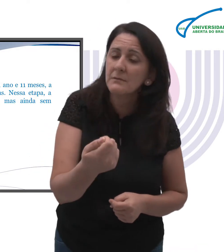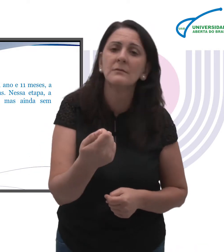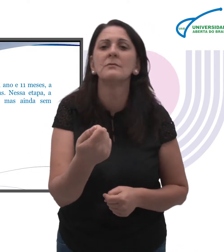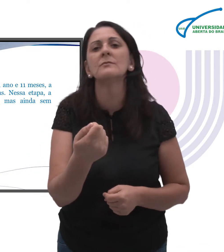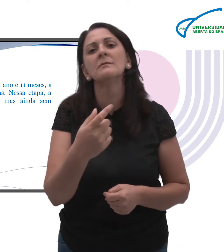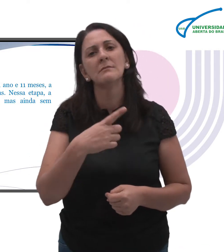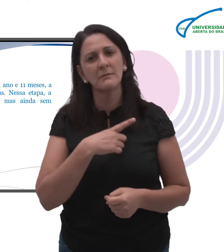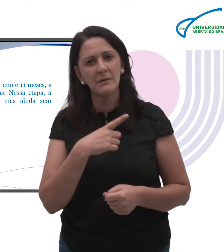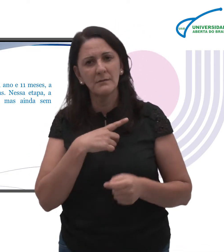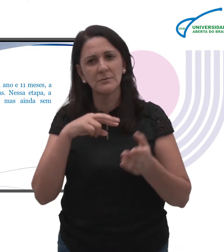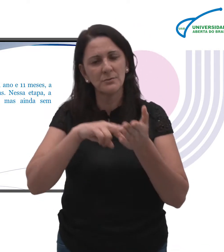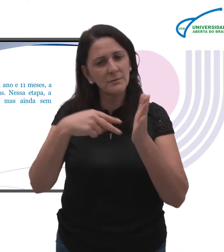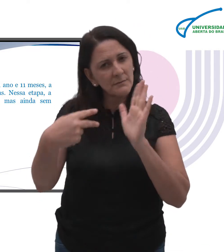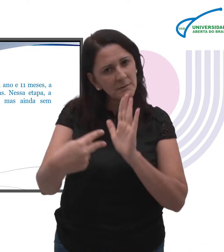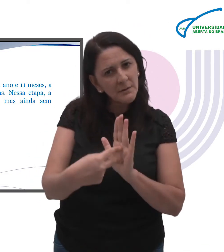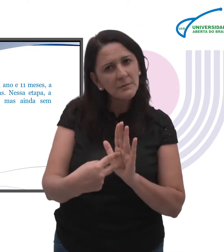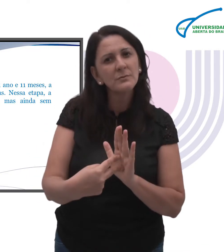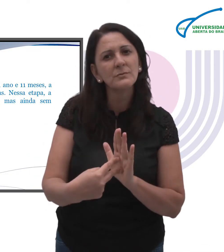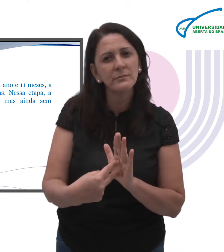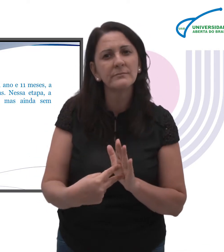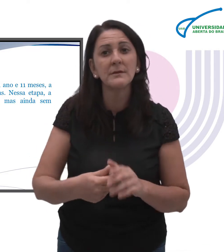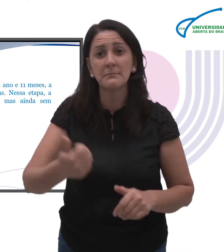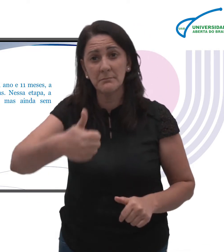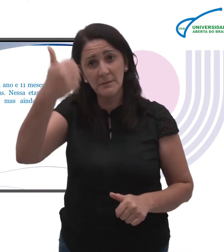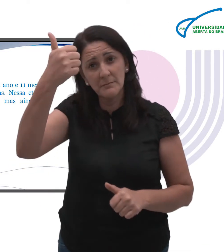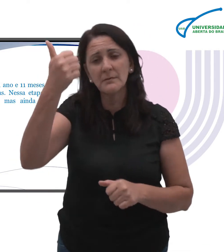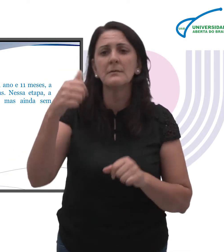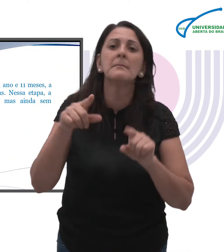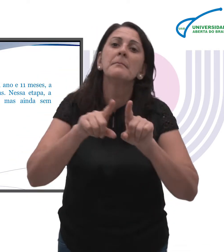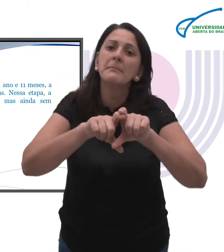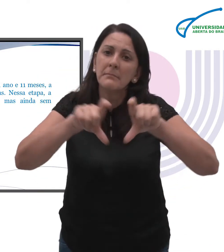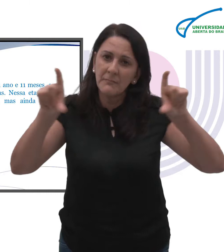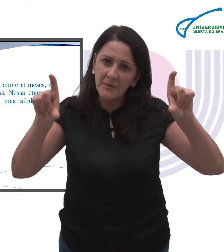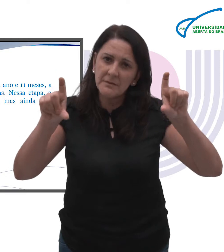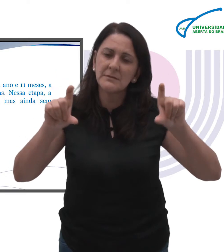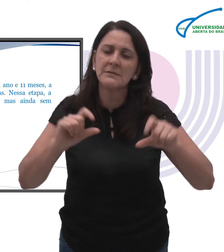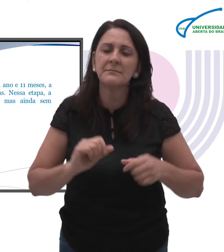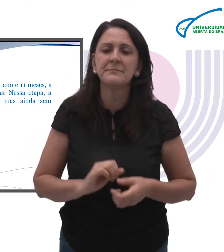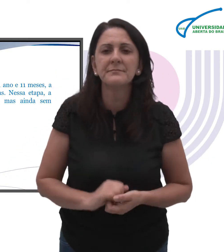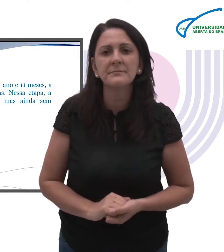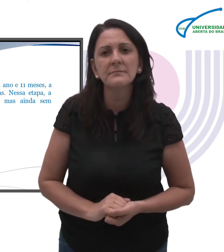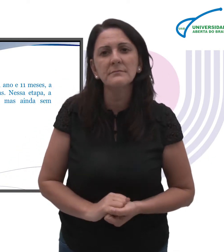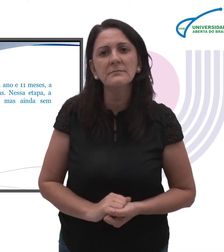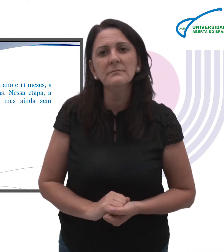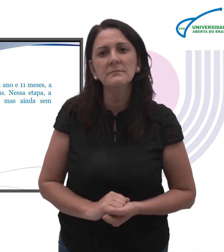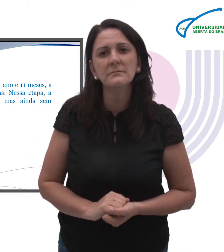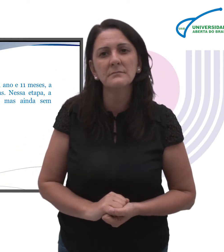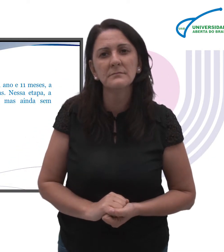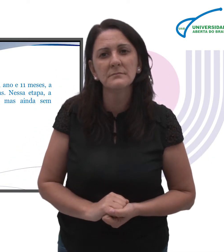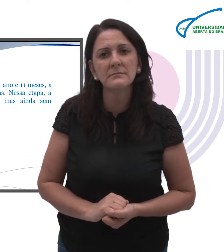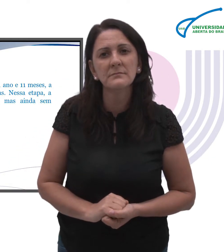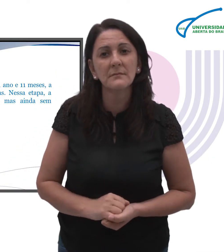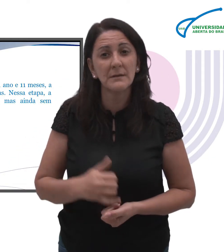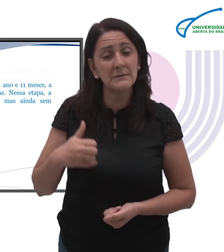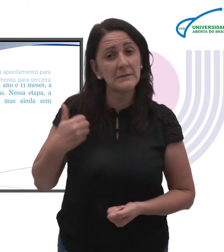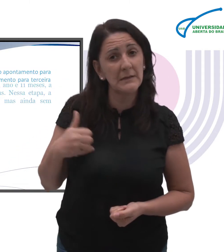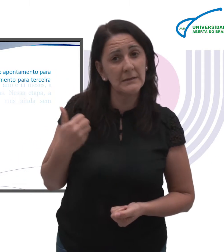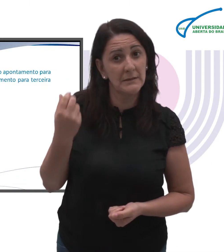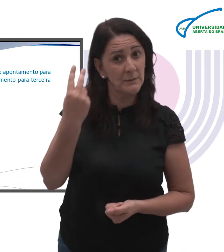começa as primeiras combinações de 2 sinais com uma certa ordem semântica. Seriam as